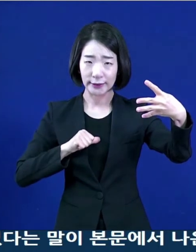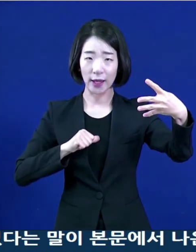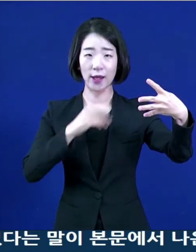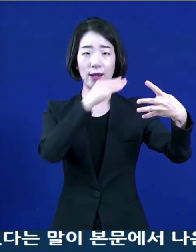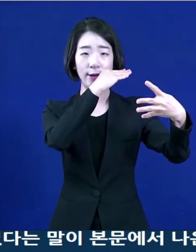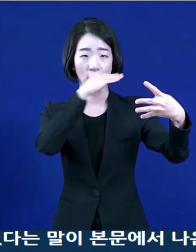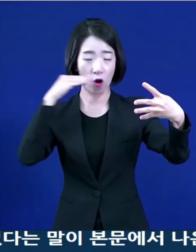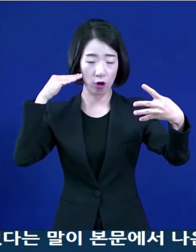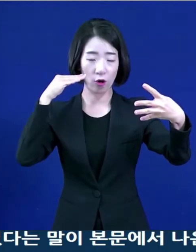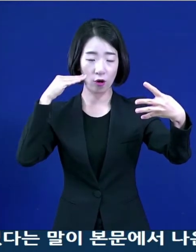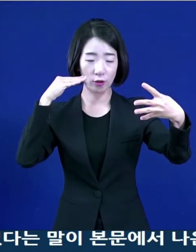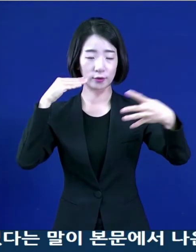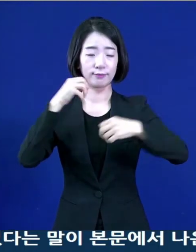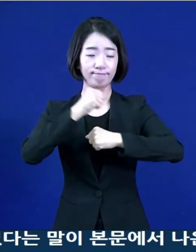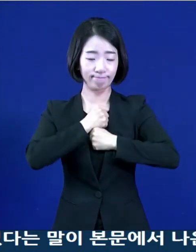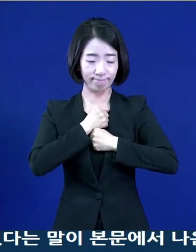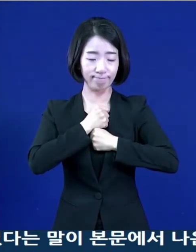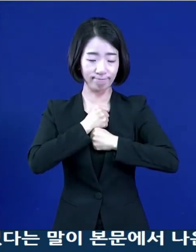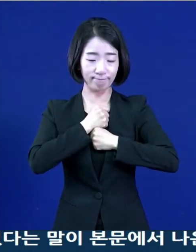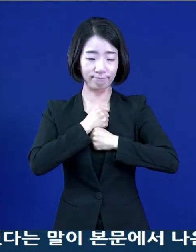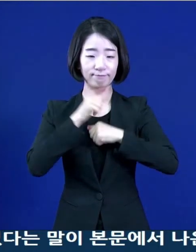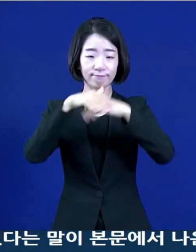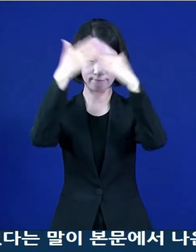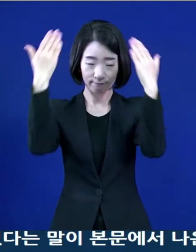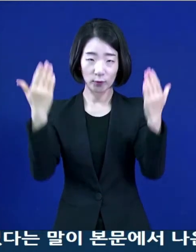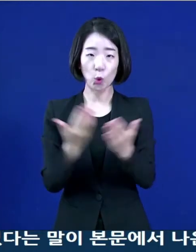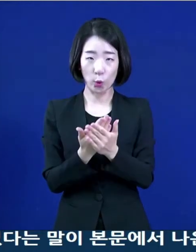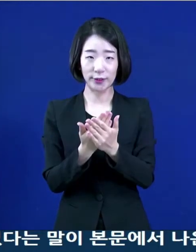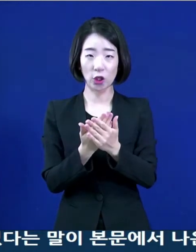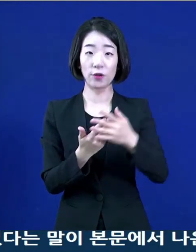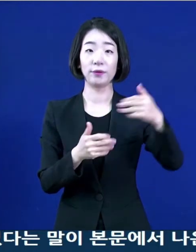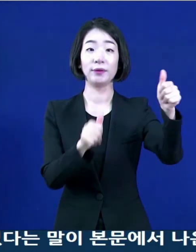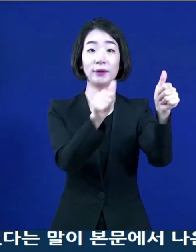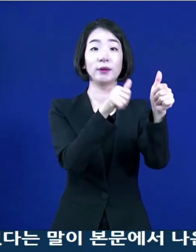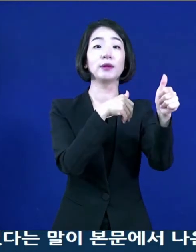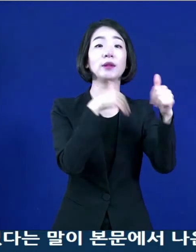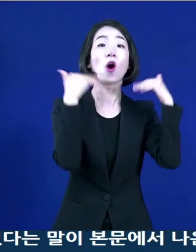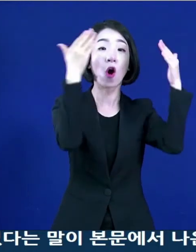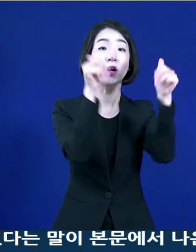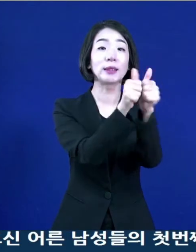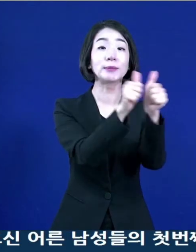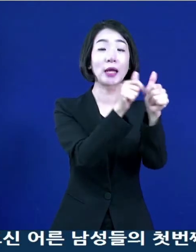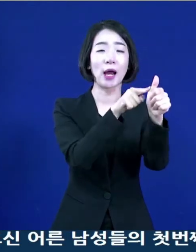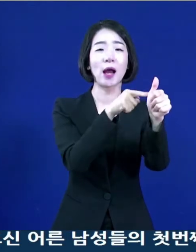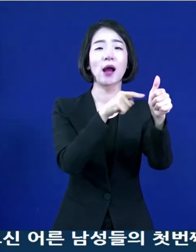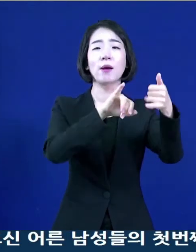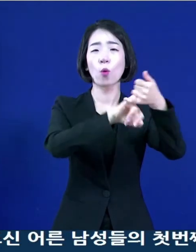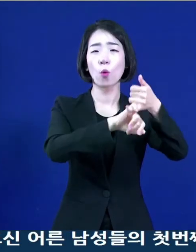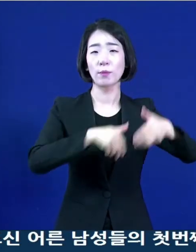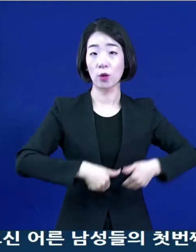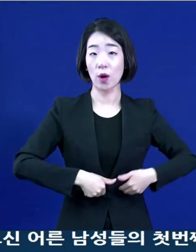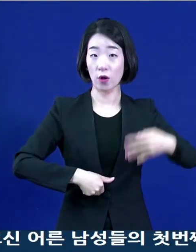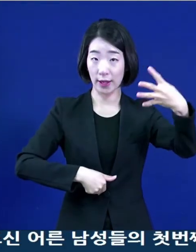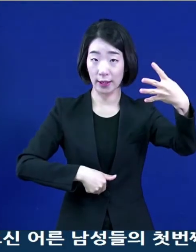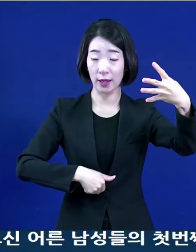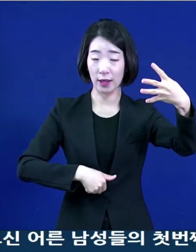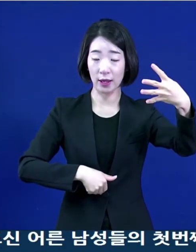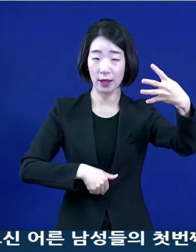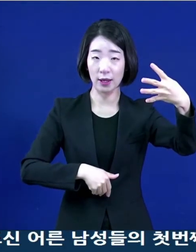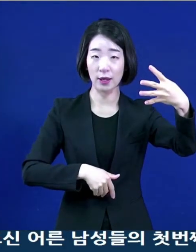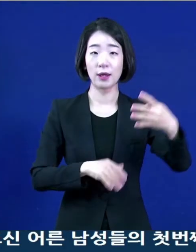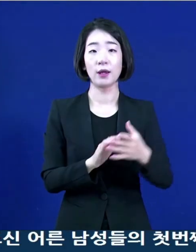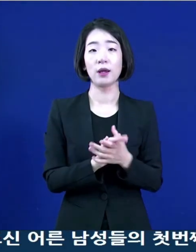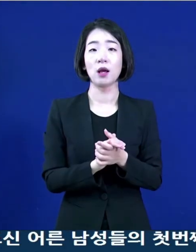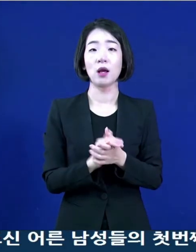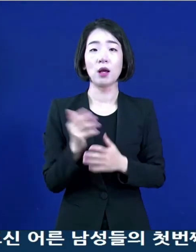경건, 신중, 온전, 덕스러움, 이렇게 4개예요. 이 절제라는 말입니다. 성령의 9가지